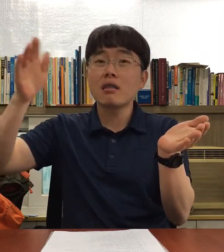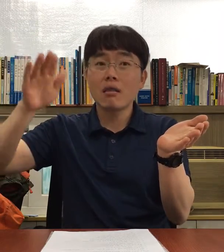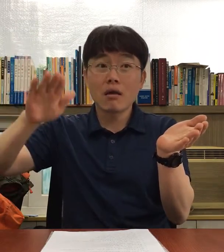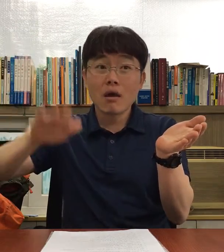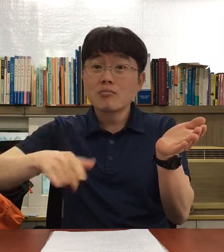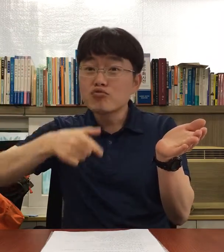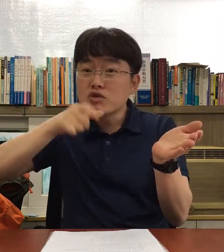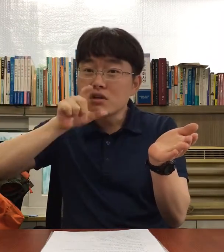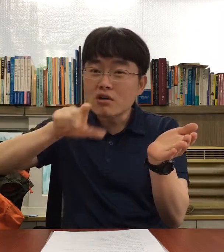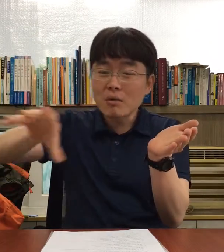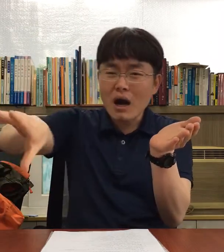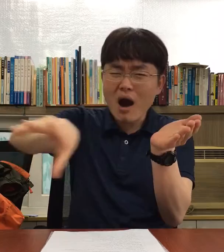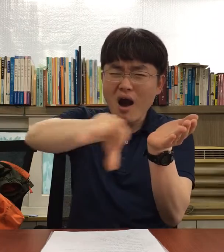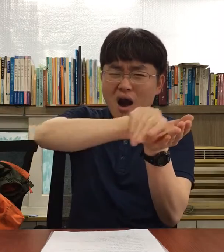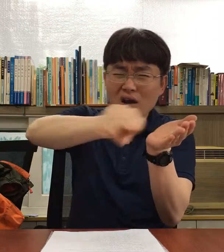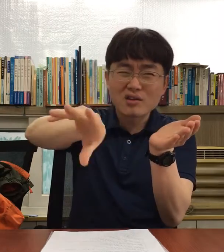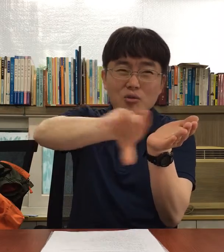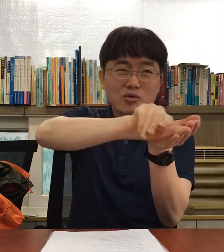하겠지만 물이 여기도 막 들어오죠.